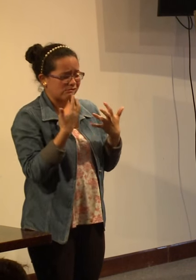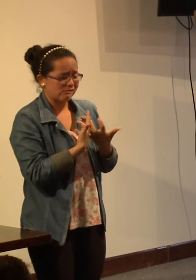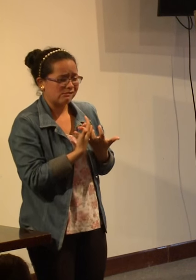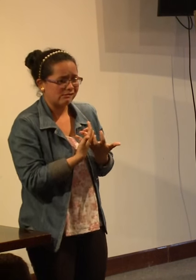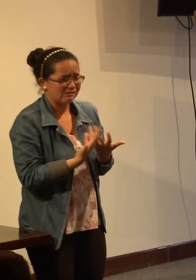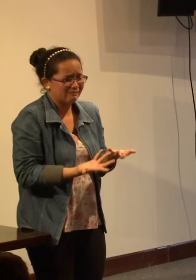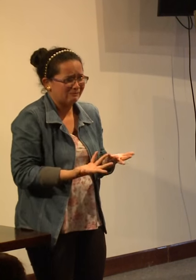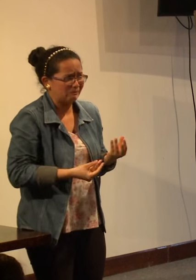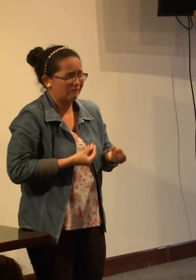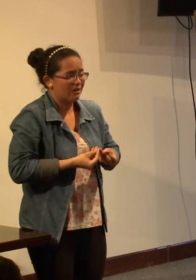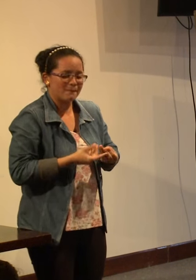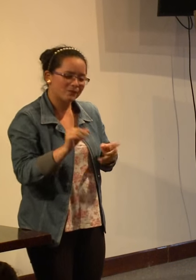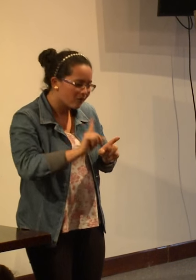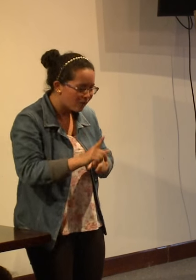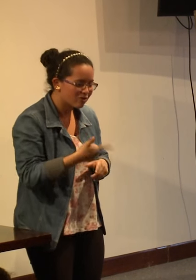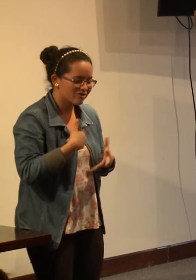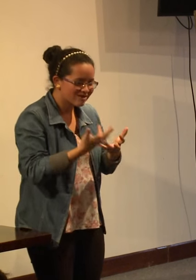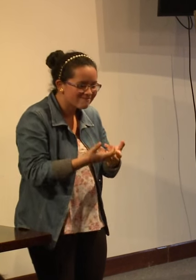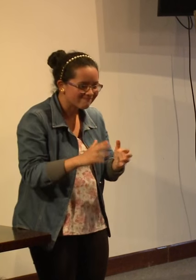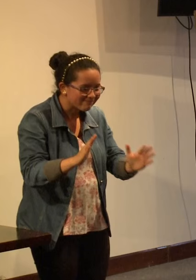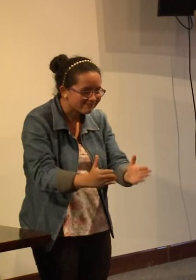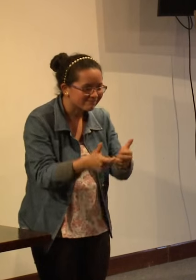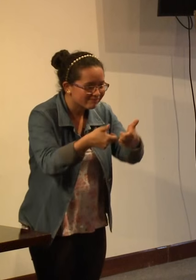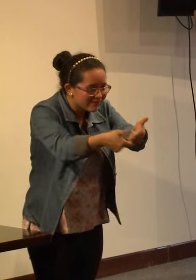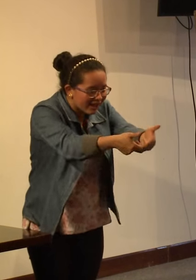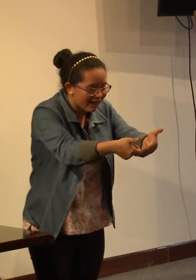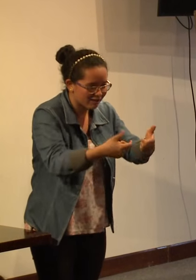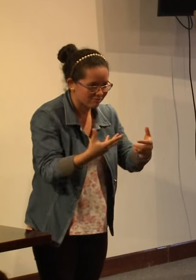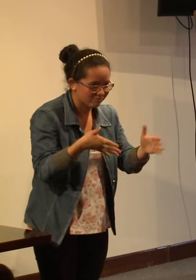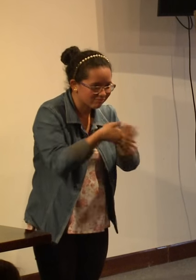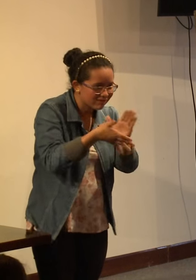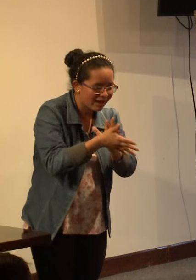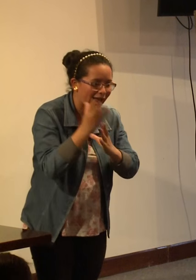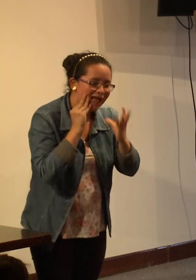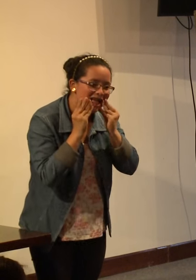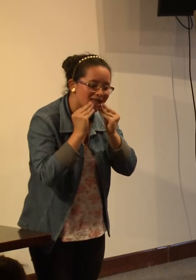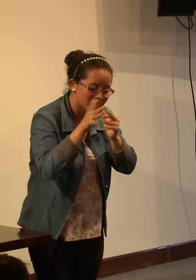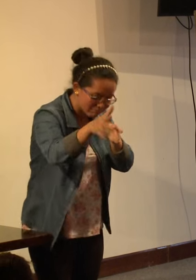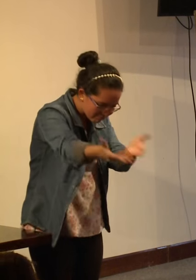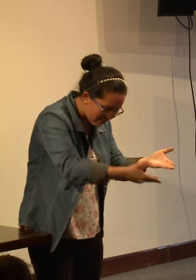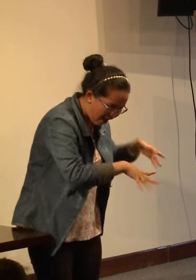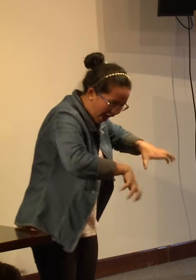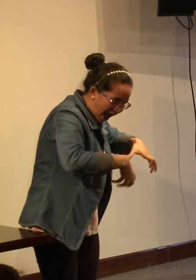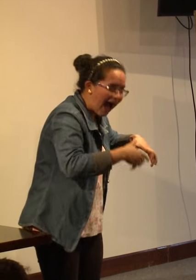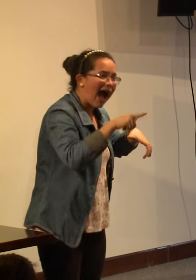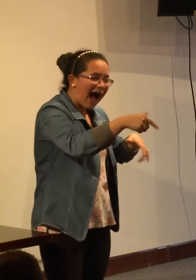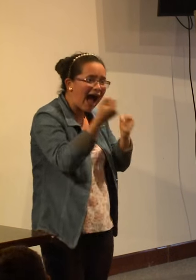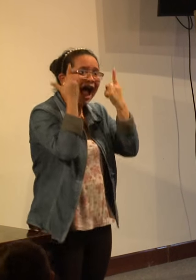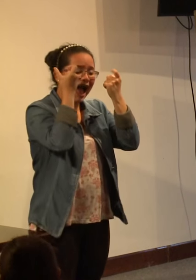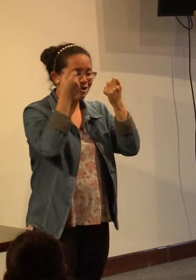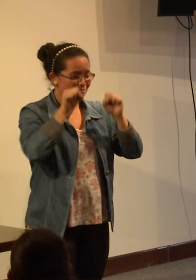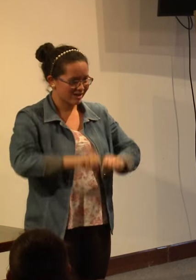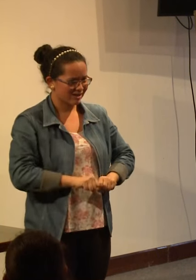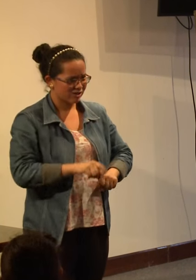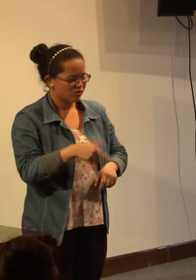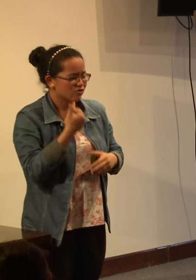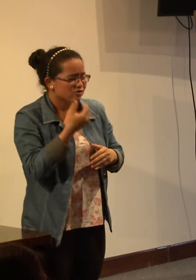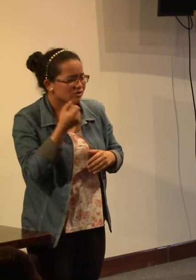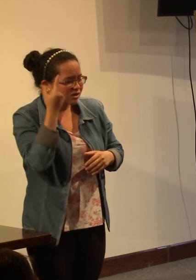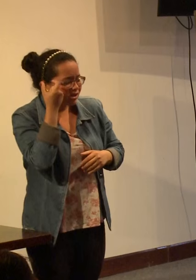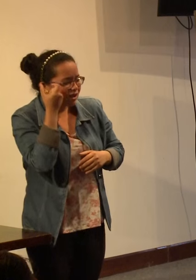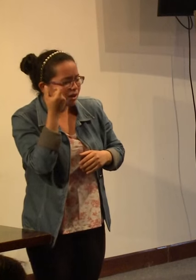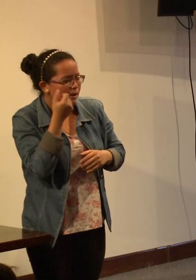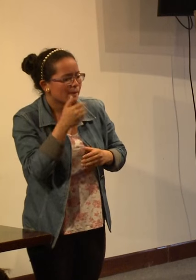ustedes. Eso no va a funcionar. Entonces yo lo que hago es mandar cositas pequeñitas para que cuando salgan acá lo hagan. No sé si ustedes, por ejemplo, conocen la metodología Suzuki en